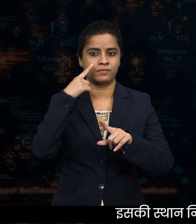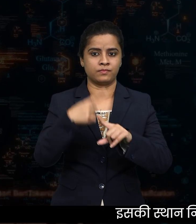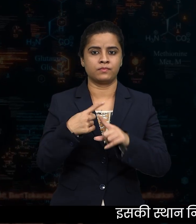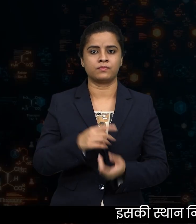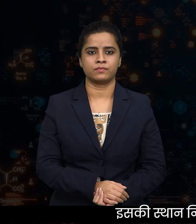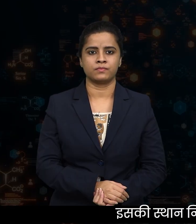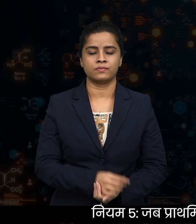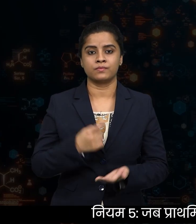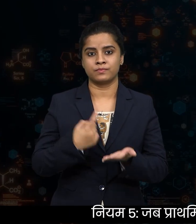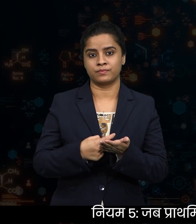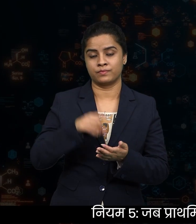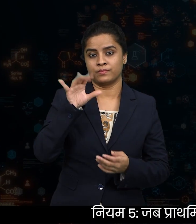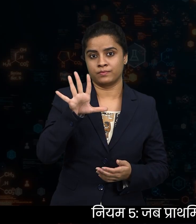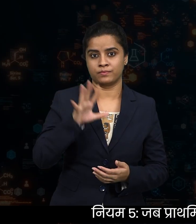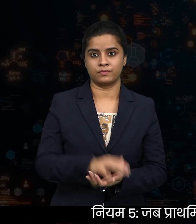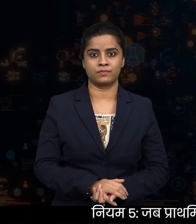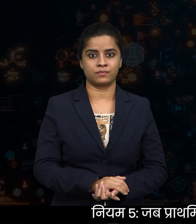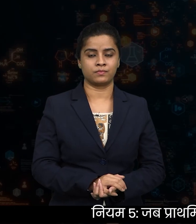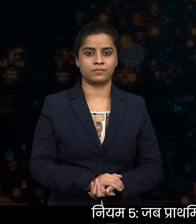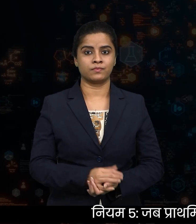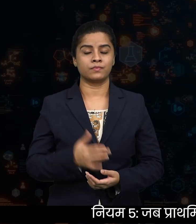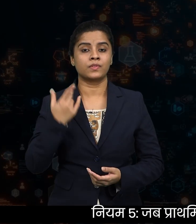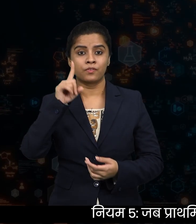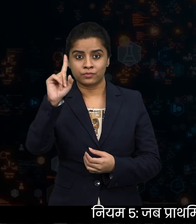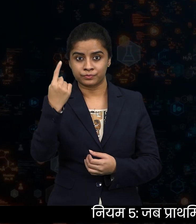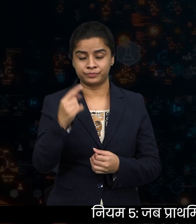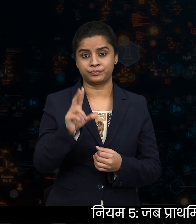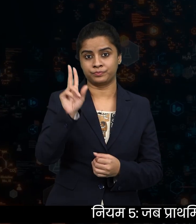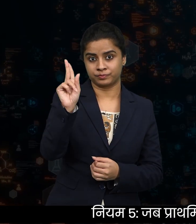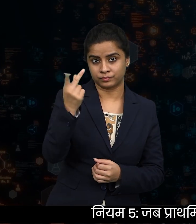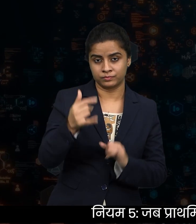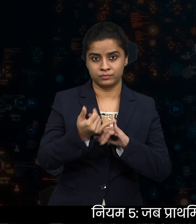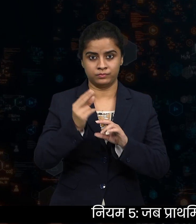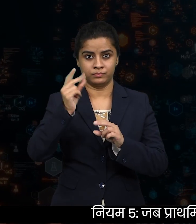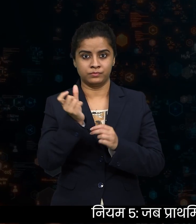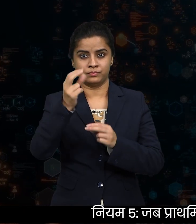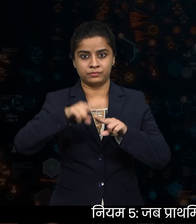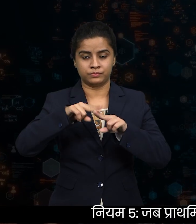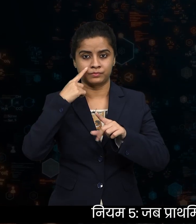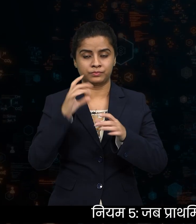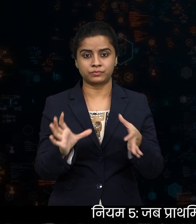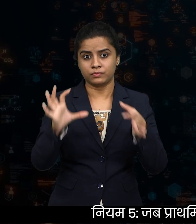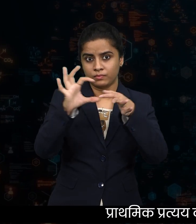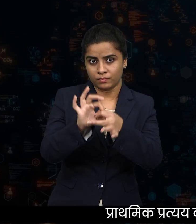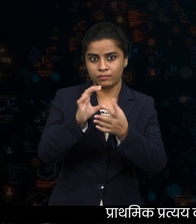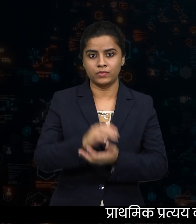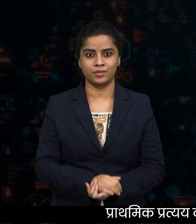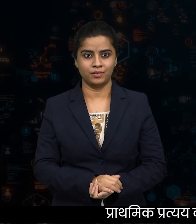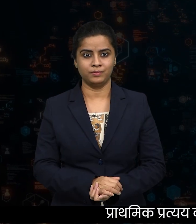करें। नियम 5। जब प्राथमिक और द्वितीयक प्रत्यय जुड़ते हैं तो प्राथमिक प्रत्यय